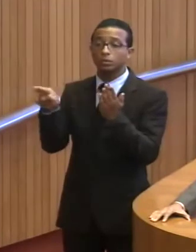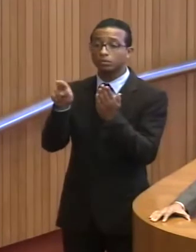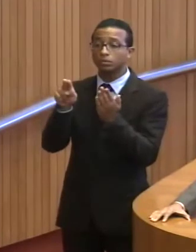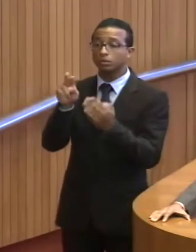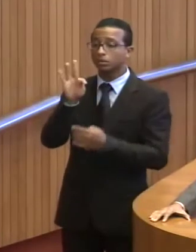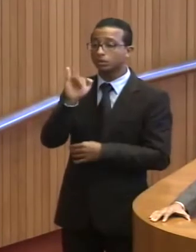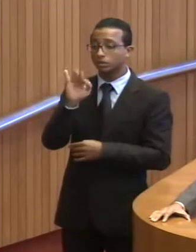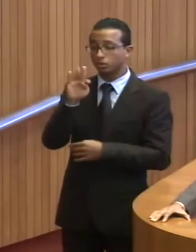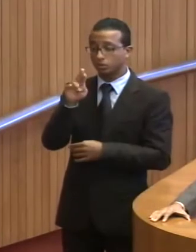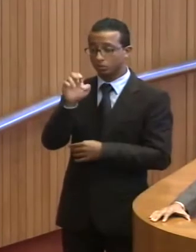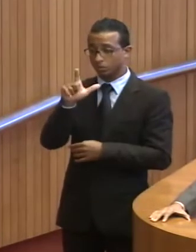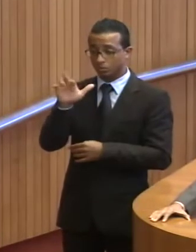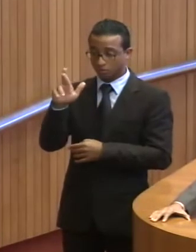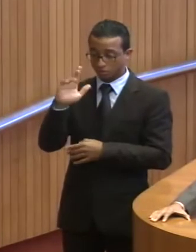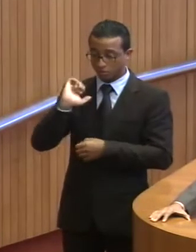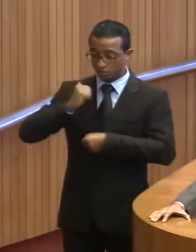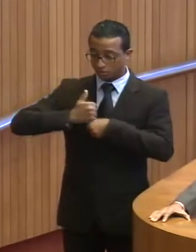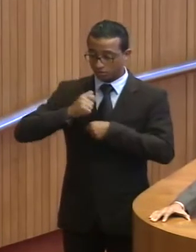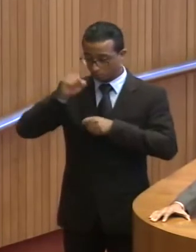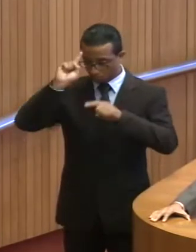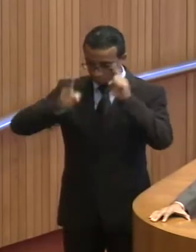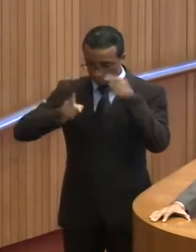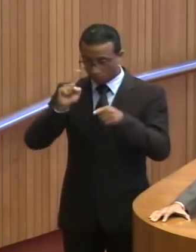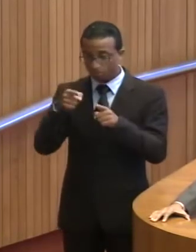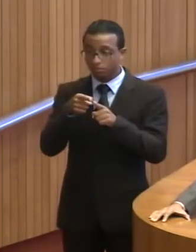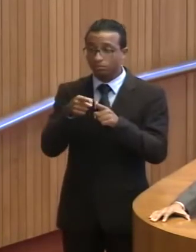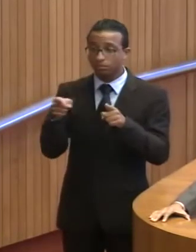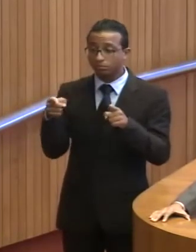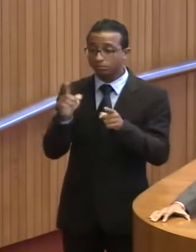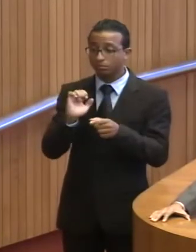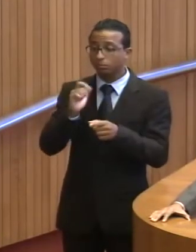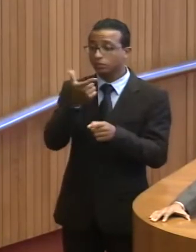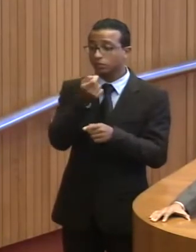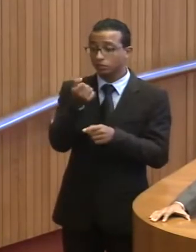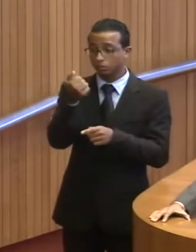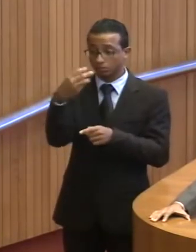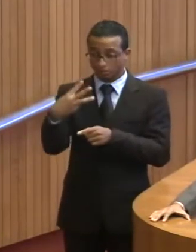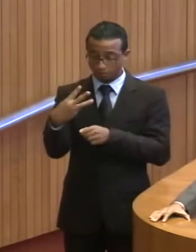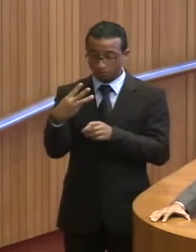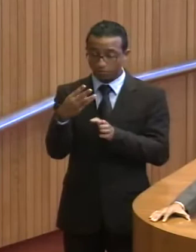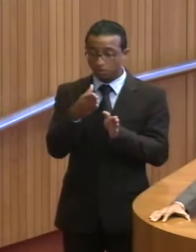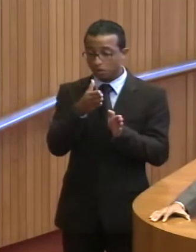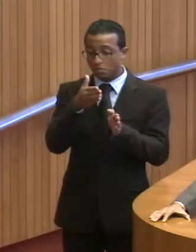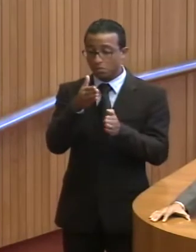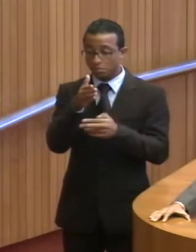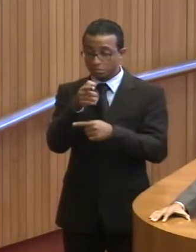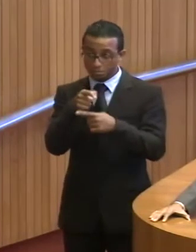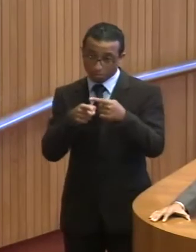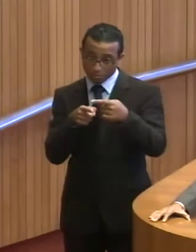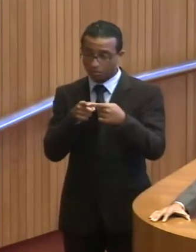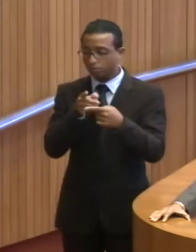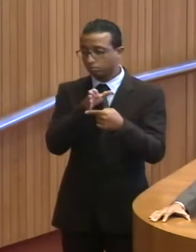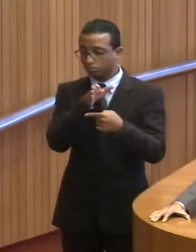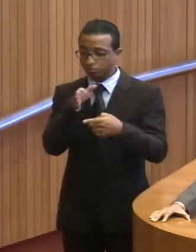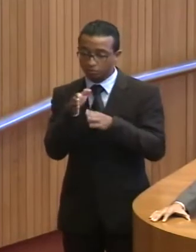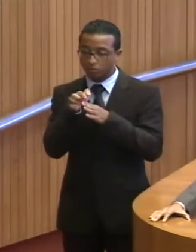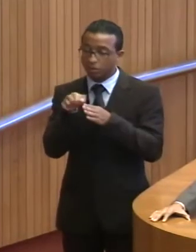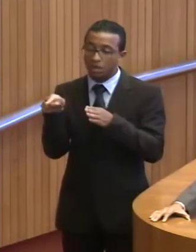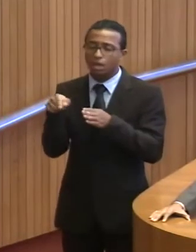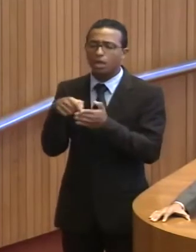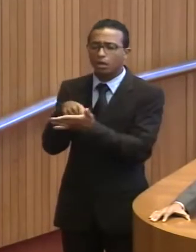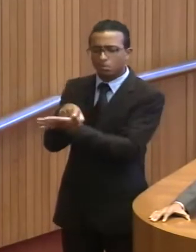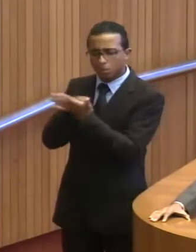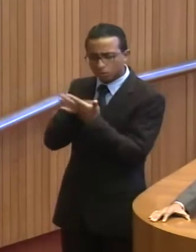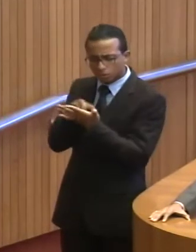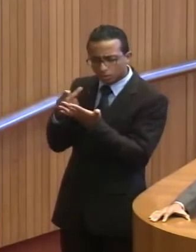da unidade e ordenador de despesa no decorrer do exercício de 2003, enquanto as apontadas